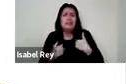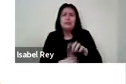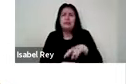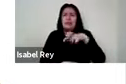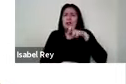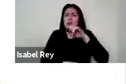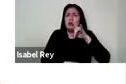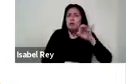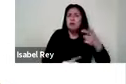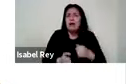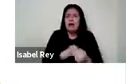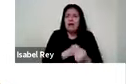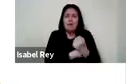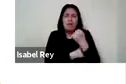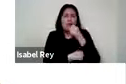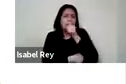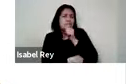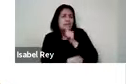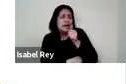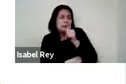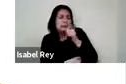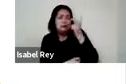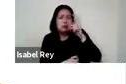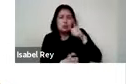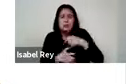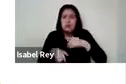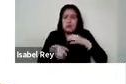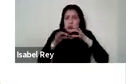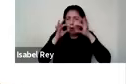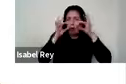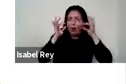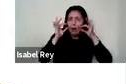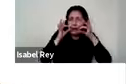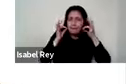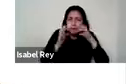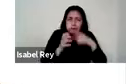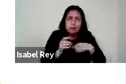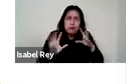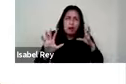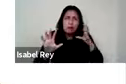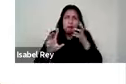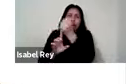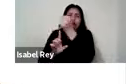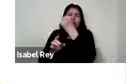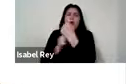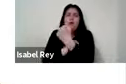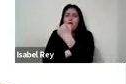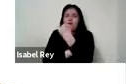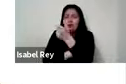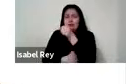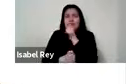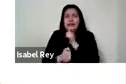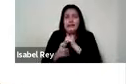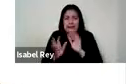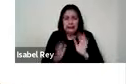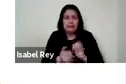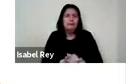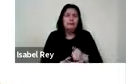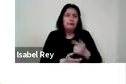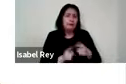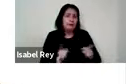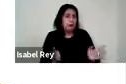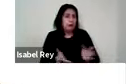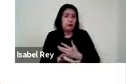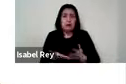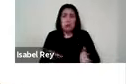y la paciencia. Por eso logra el puma vencer sus objetivos con fuerza y con paciencia. Pero si no